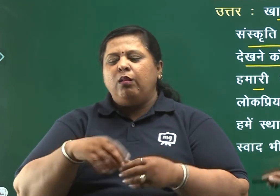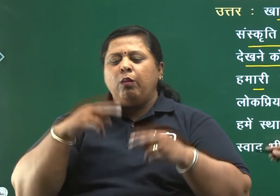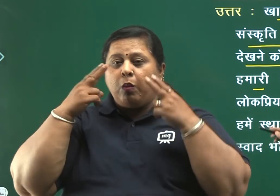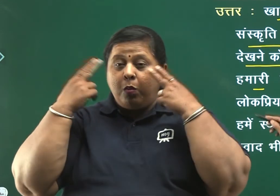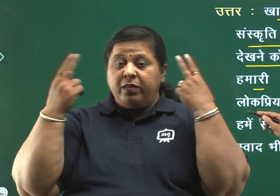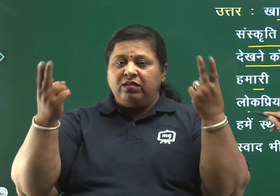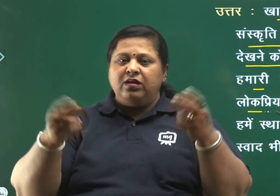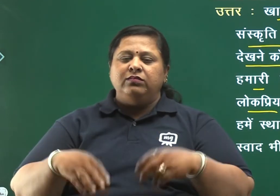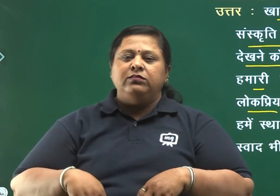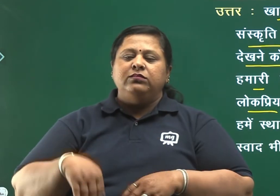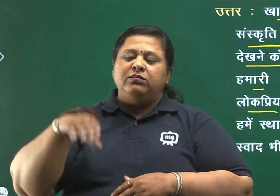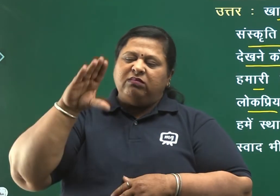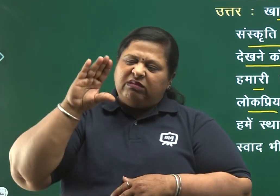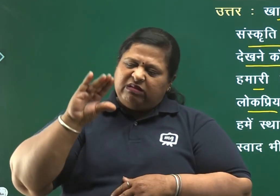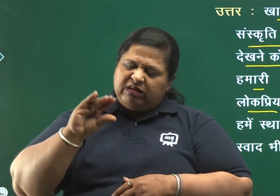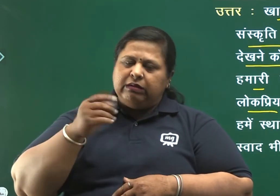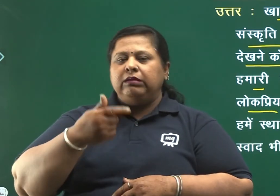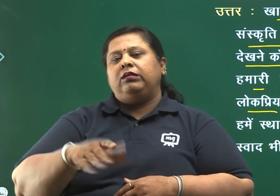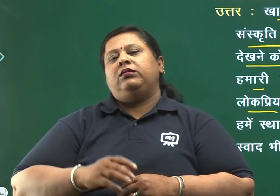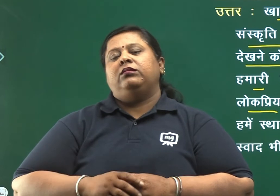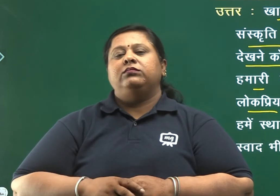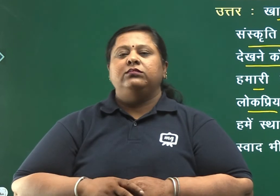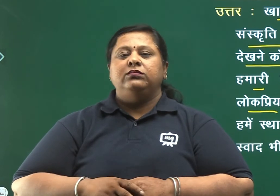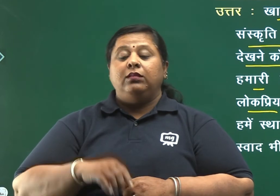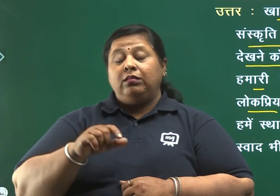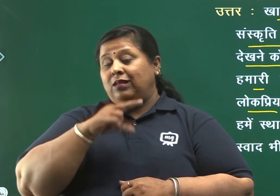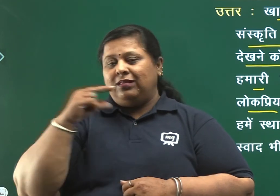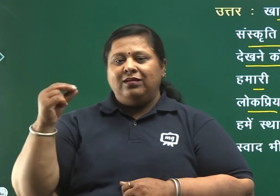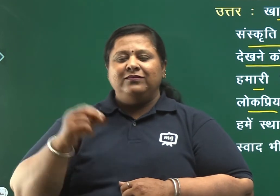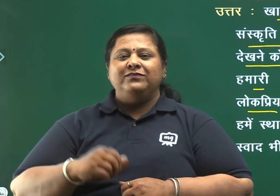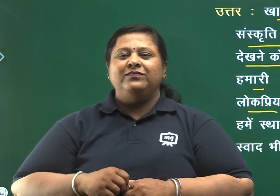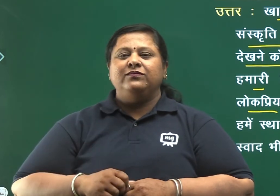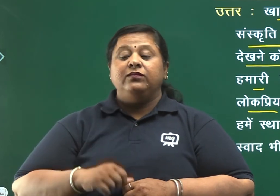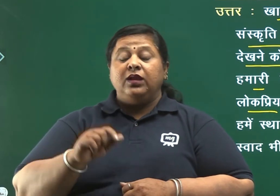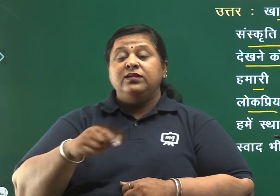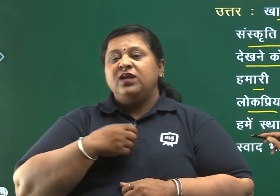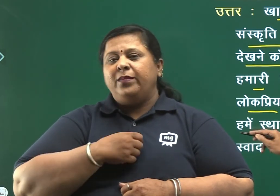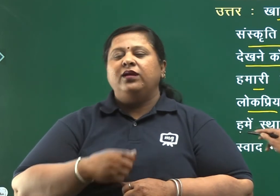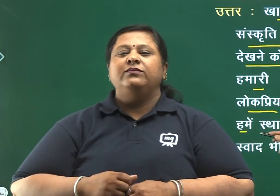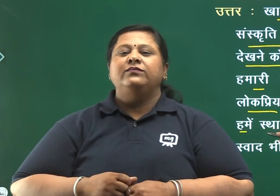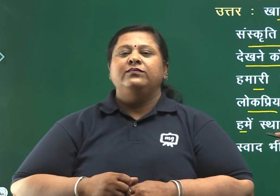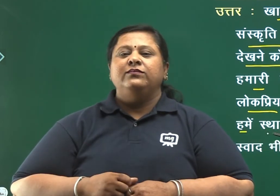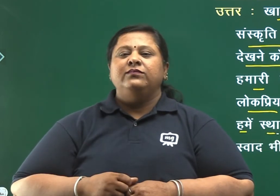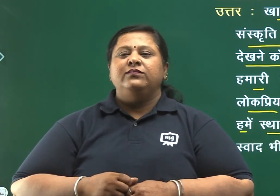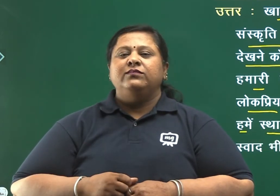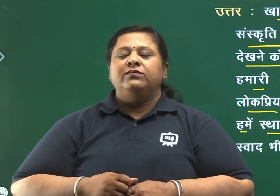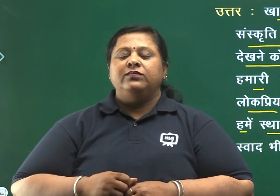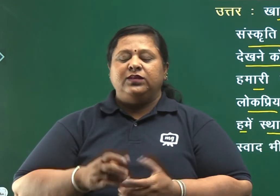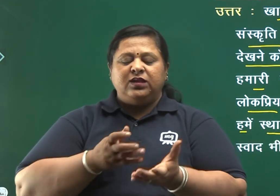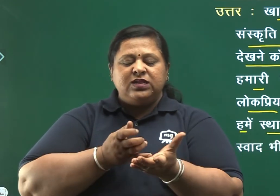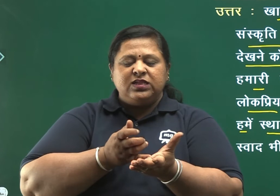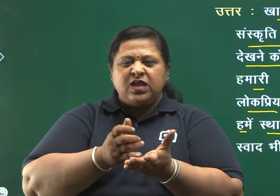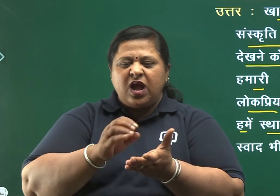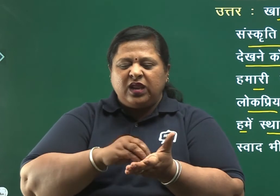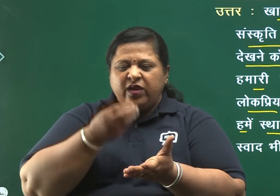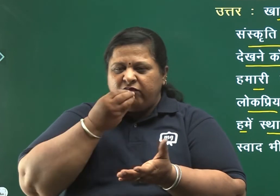लोकप्रियता घट गई है तथा इससे हमें स्थानीय